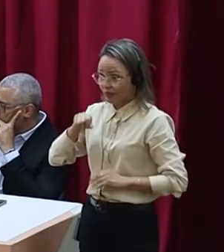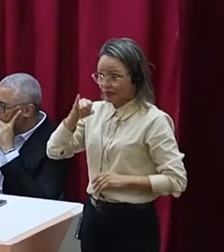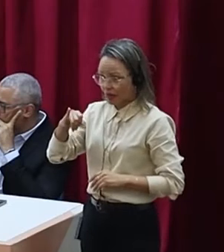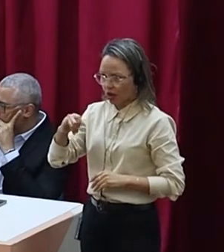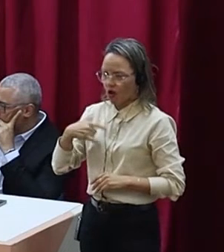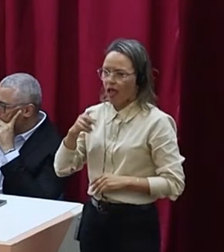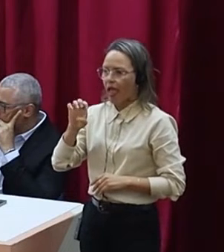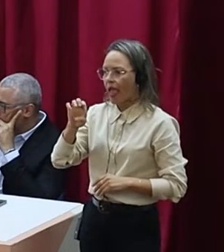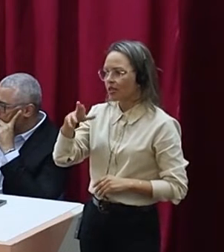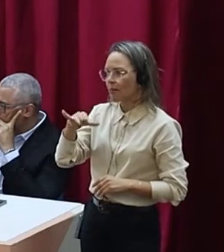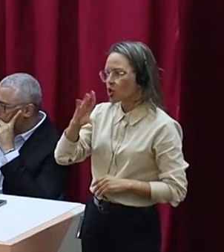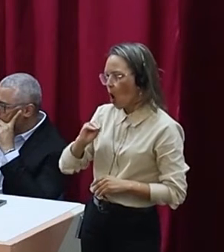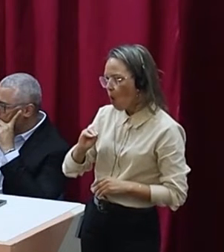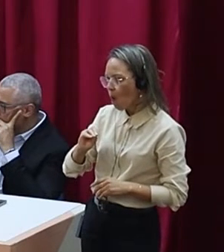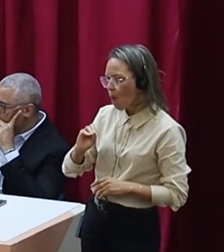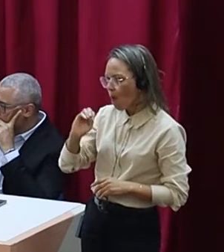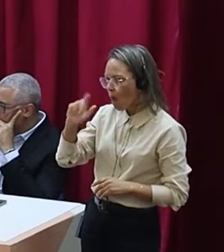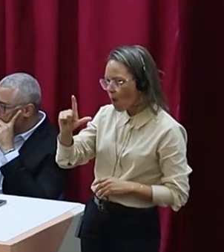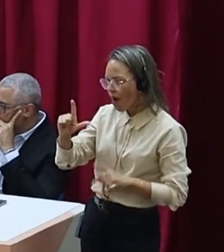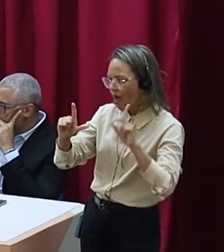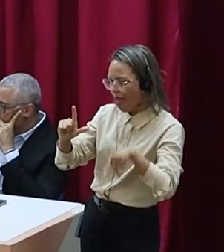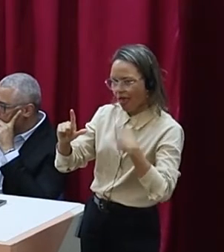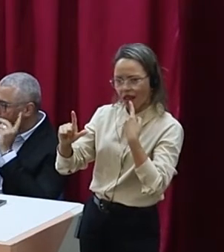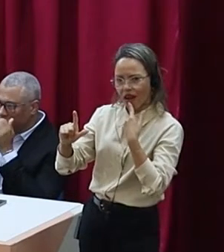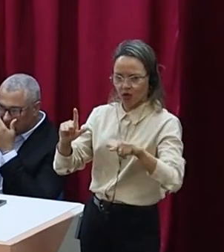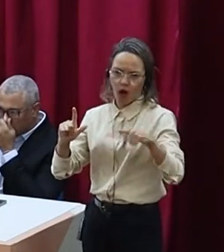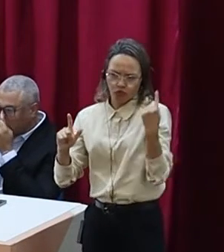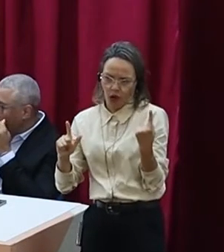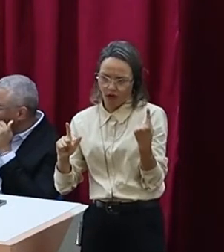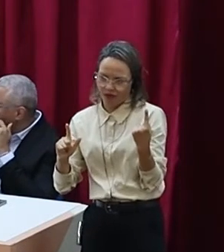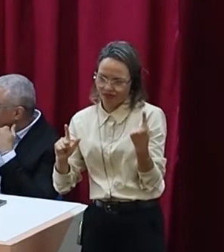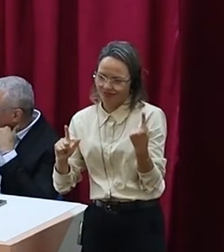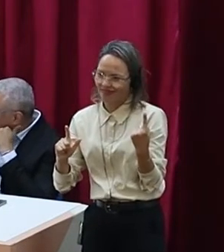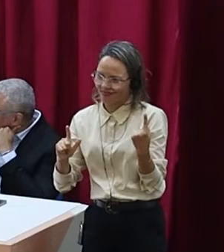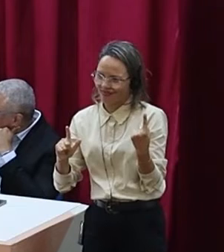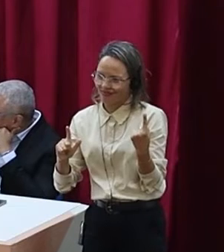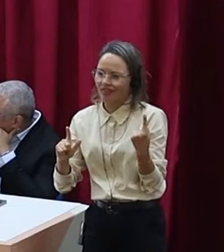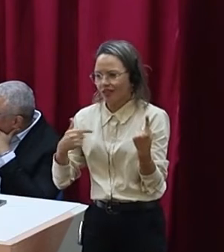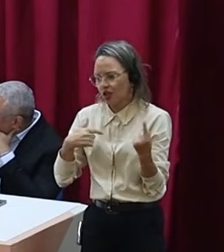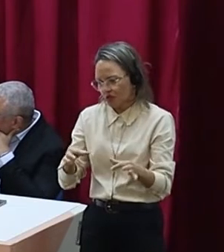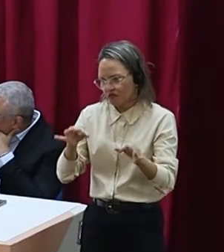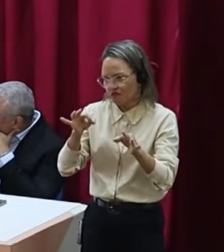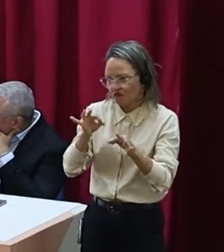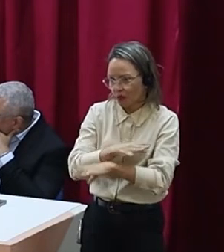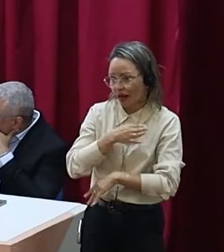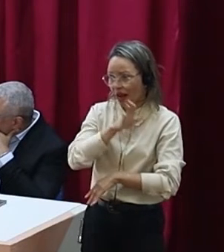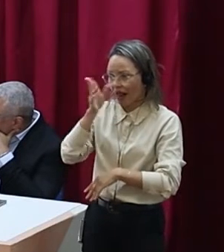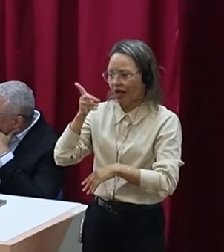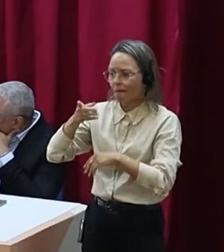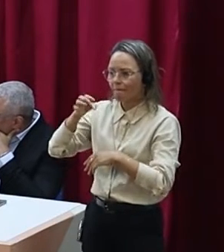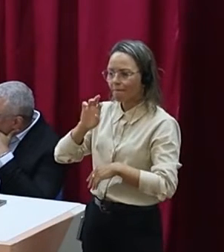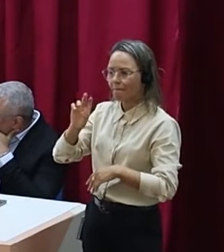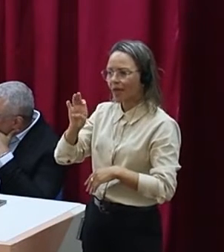habla una sola lengua. Y yo estoy terminando en Barcelona un doctorado, ahí se habla